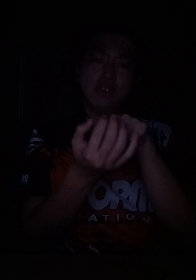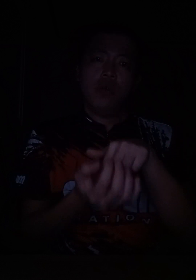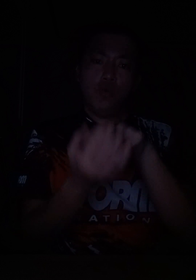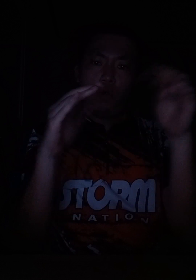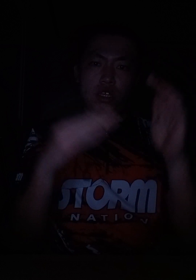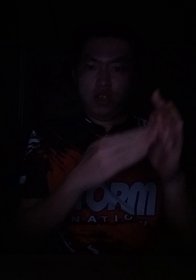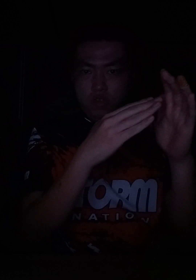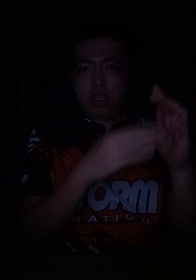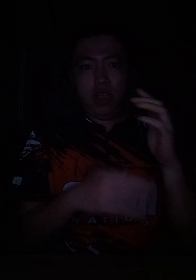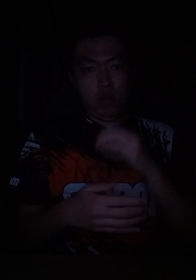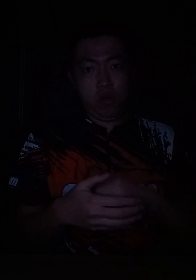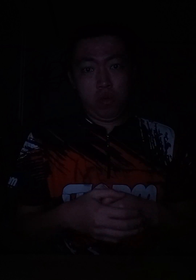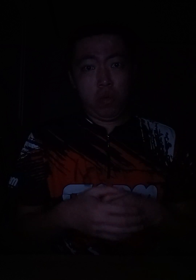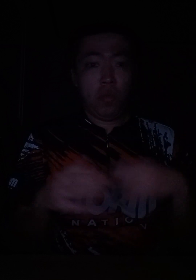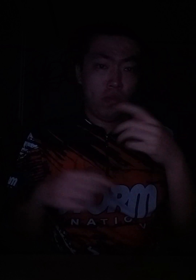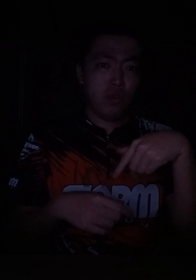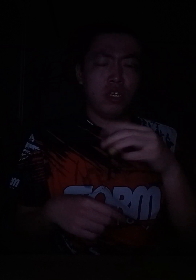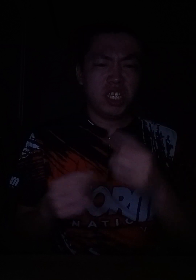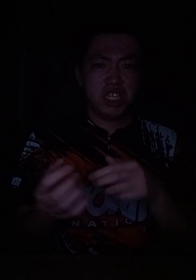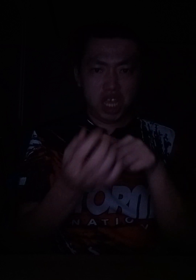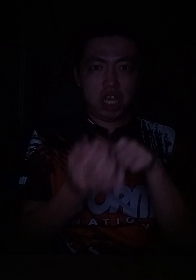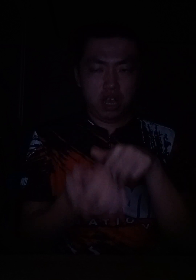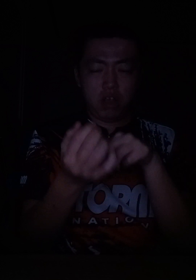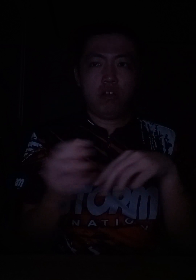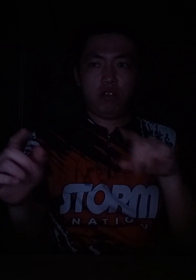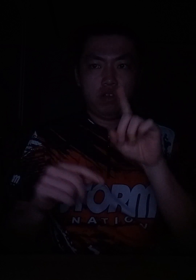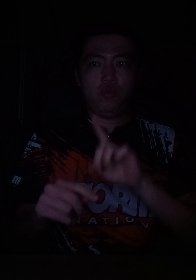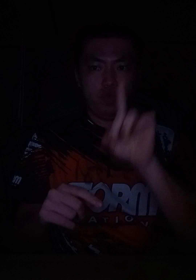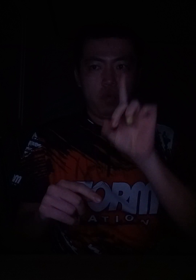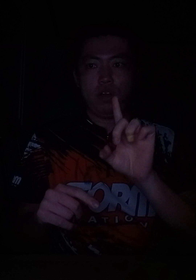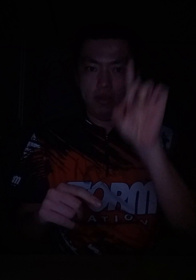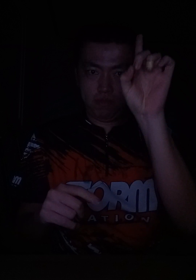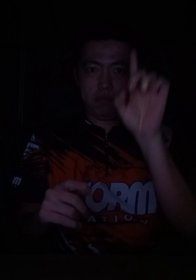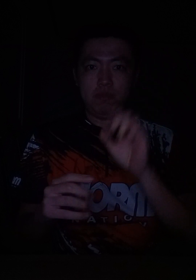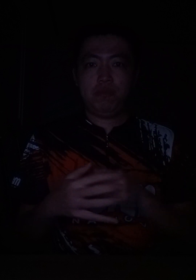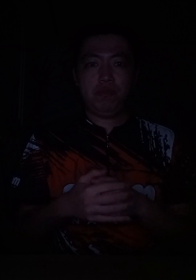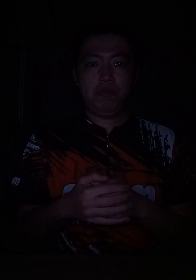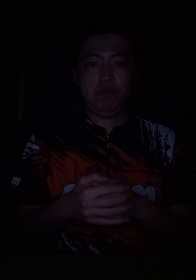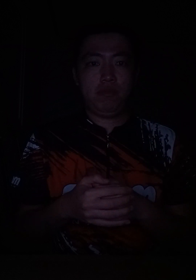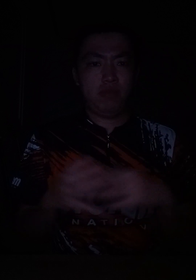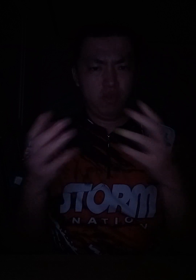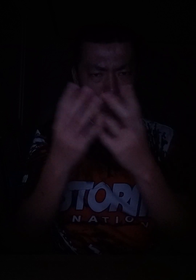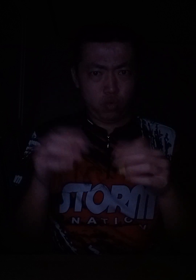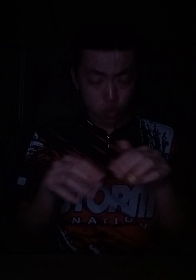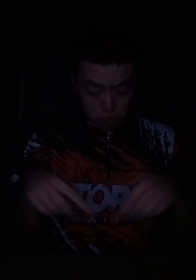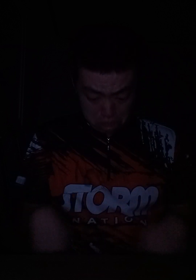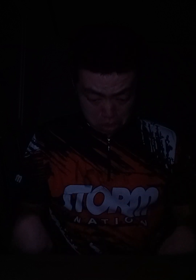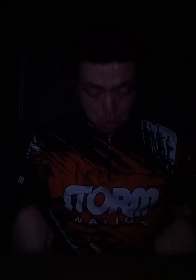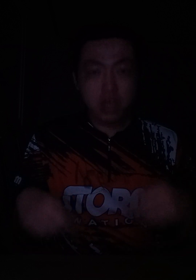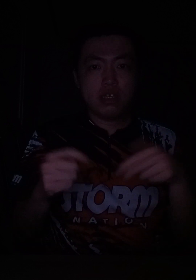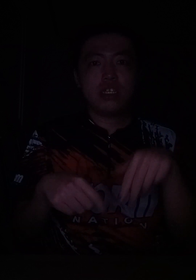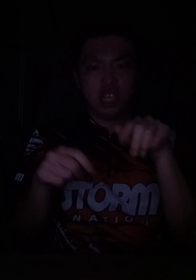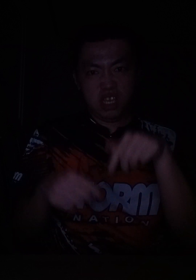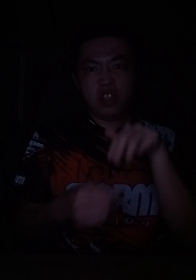승강기에 올라타려는데 가만히 있어야 할 승강기가 그냥 위로 올라갑니다. 무릎 높이까지 올라온 승강기